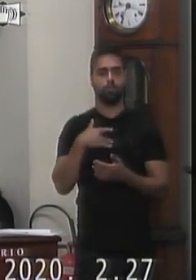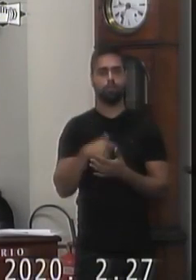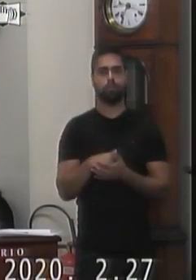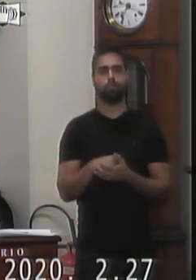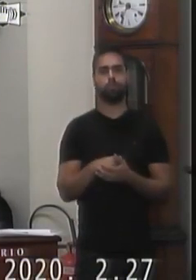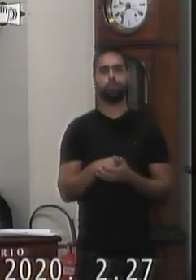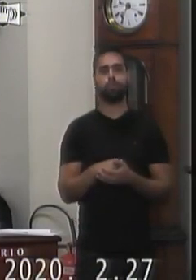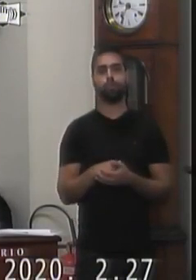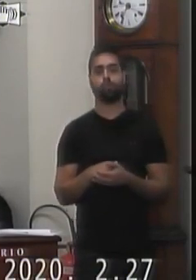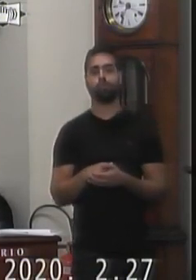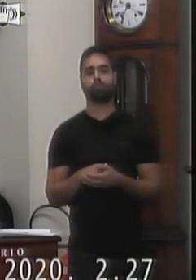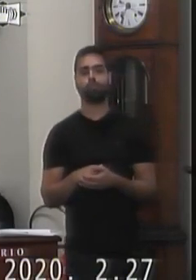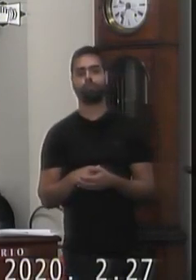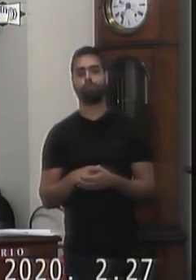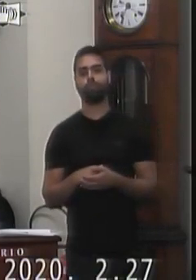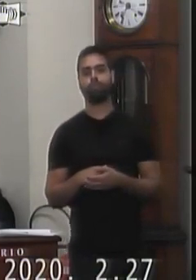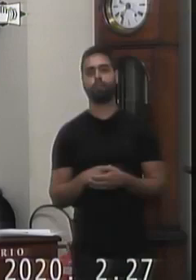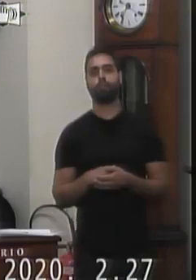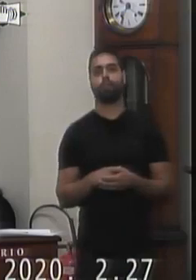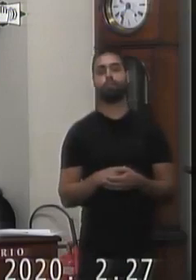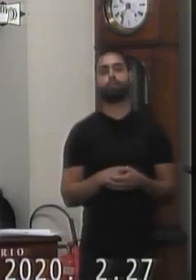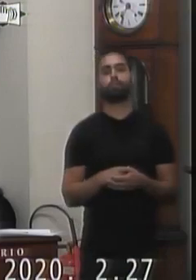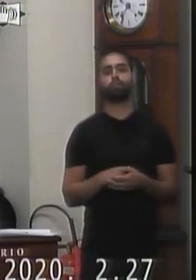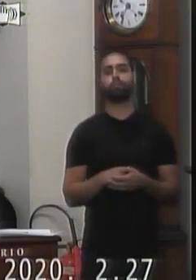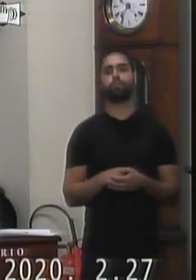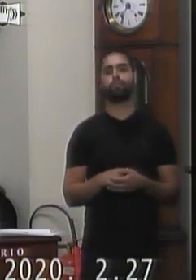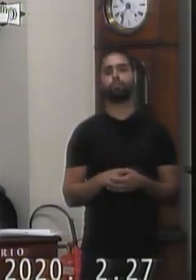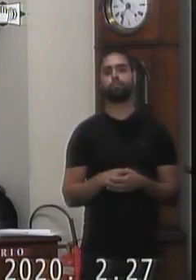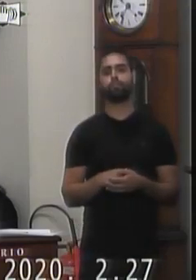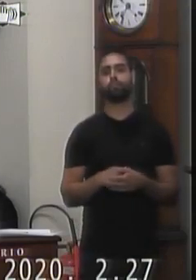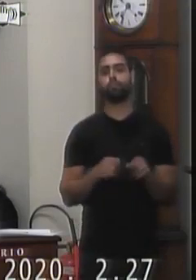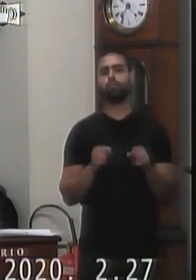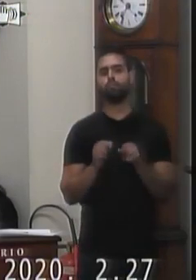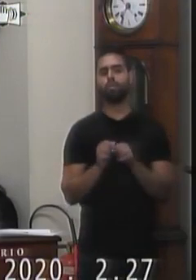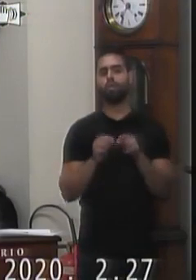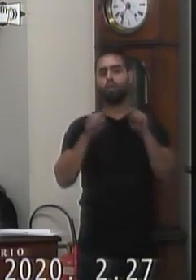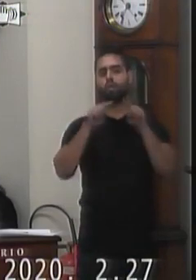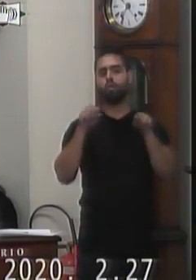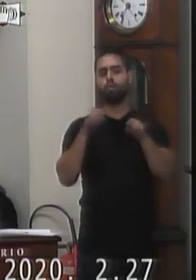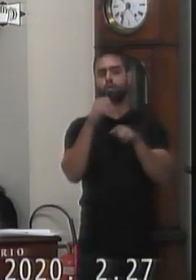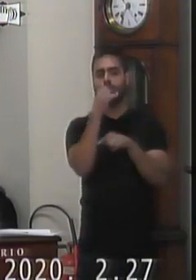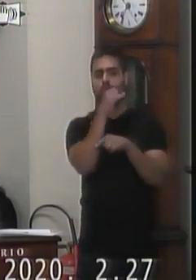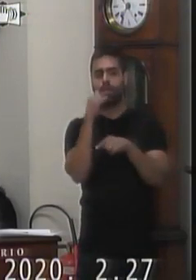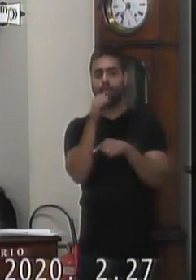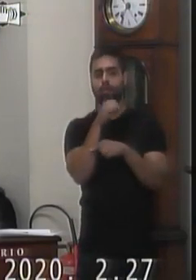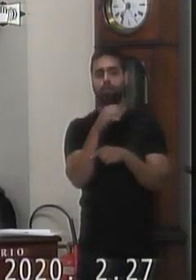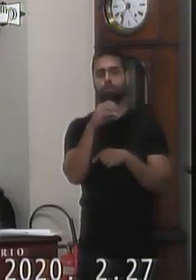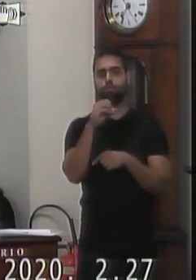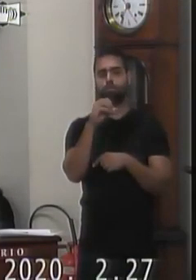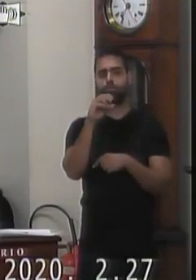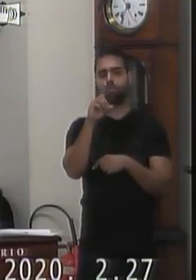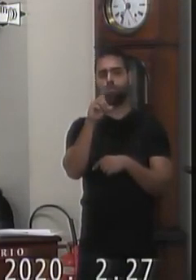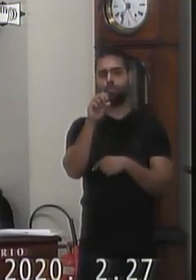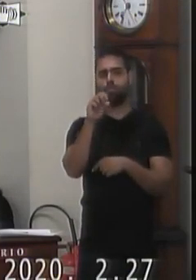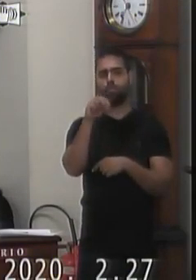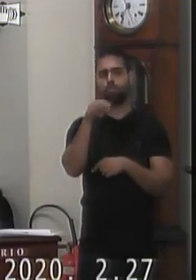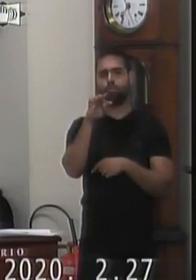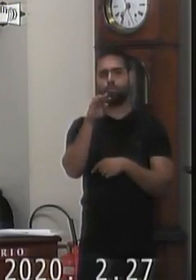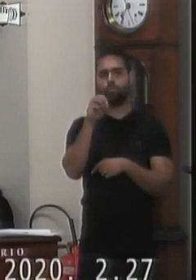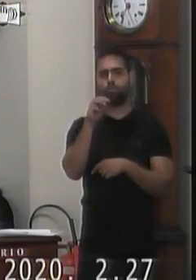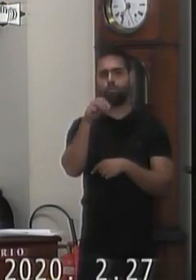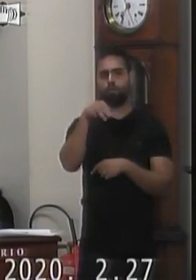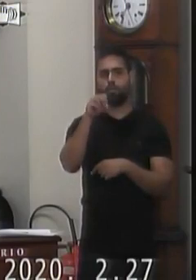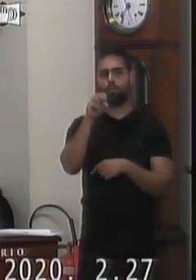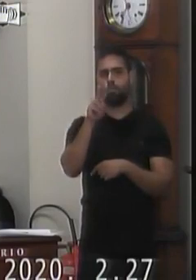odontologia, José Otávio Conceição, a reativação do consultório odontológico móvel, o odontomóvel. Ofertar